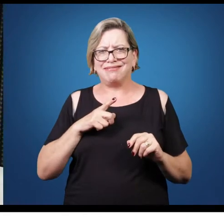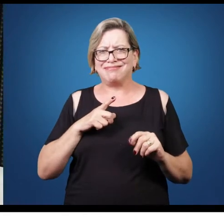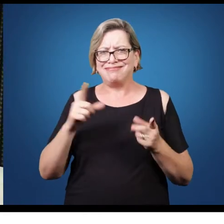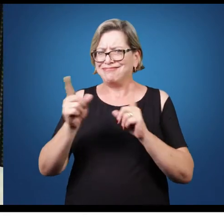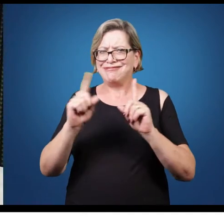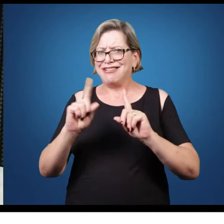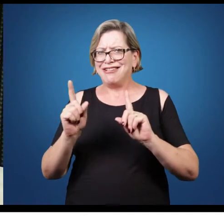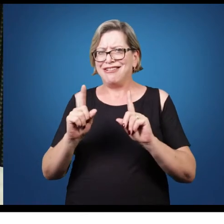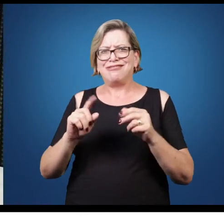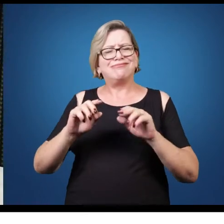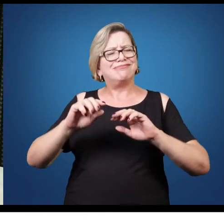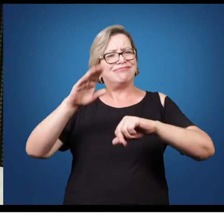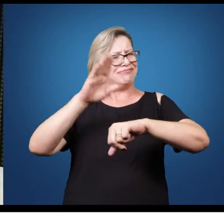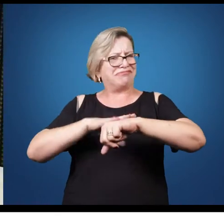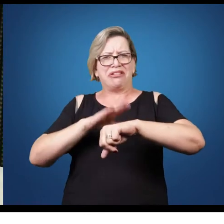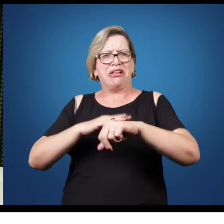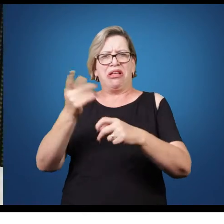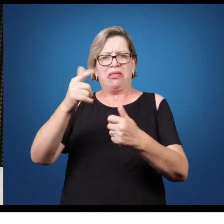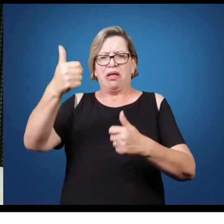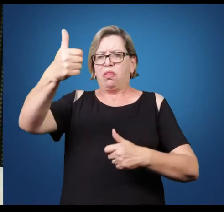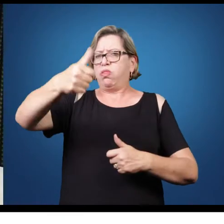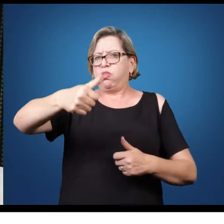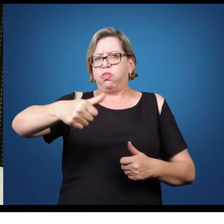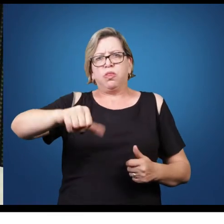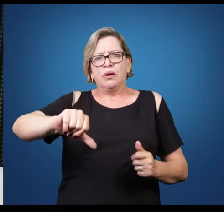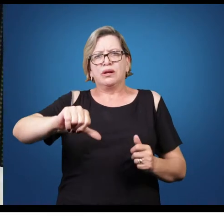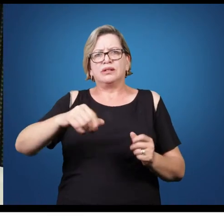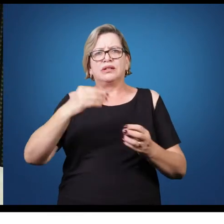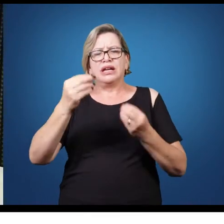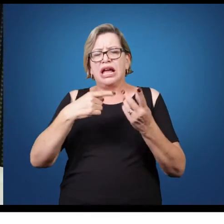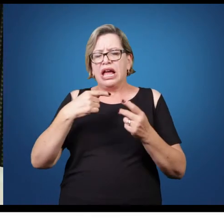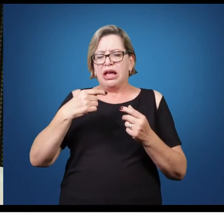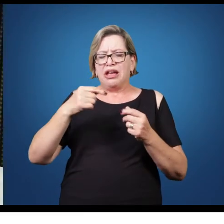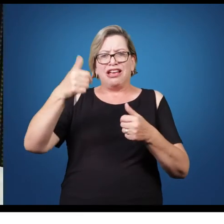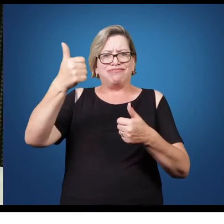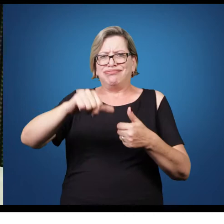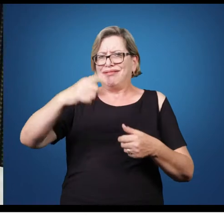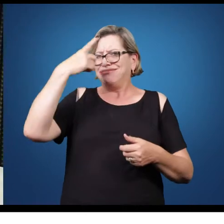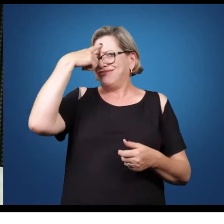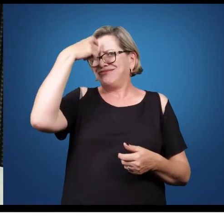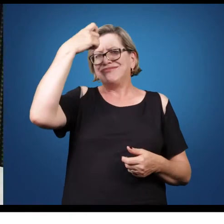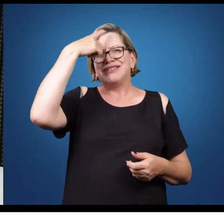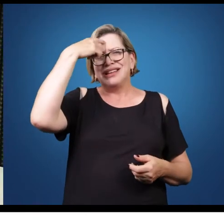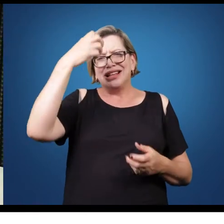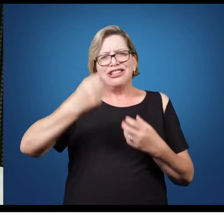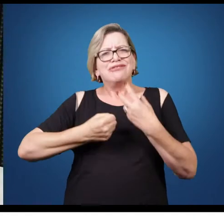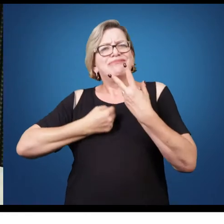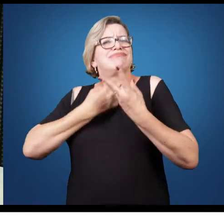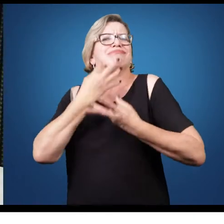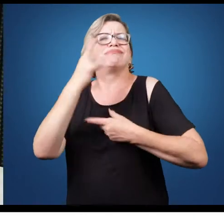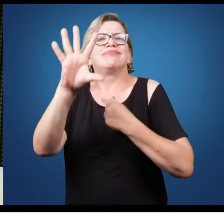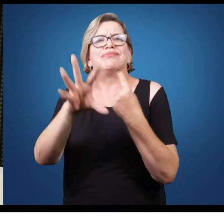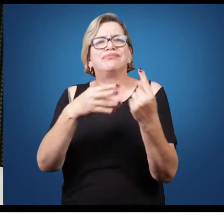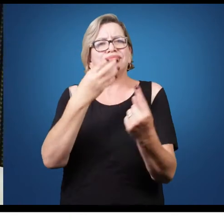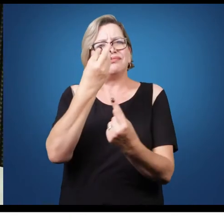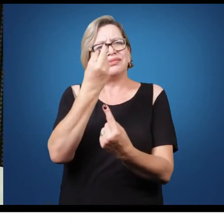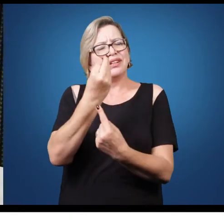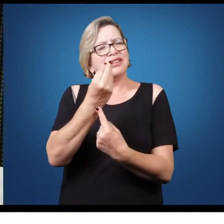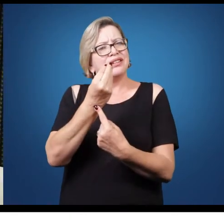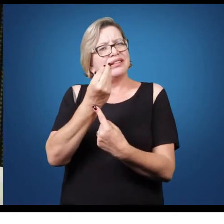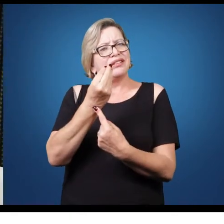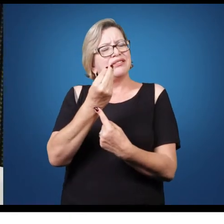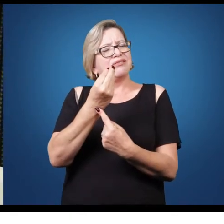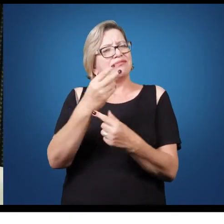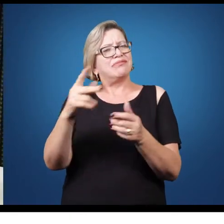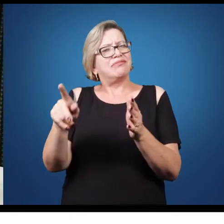bem momento diminuir cá o nível criativo e expressão artística desses artistas que